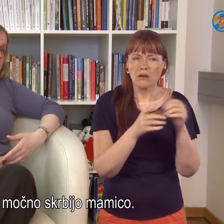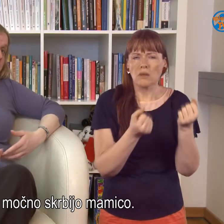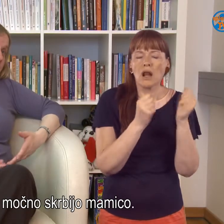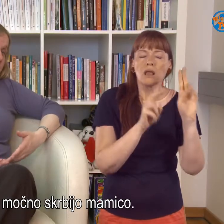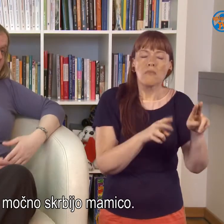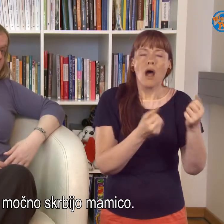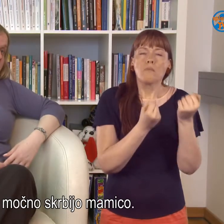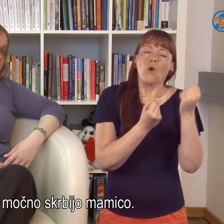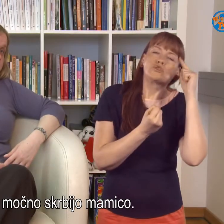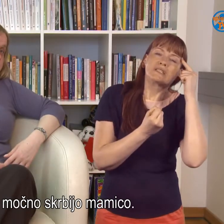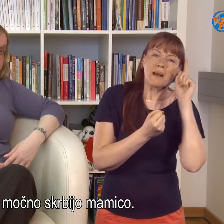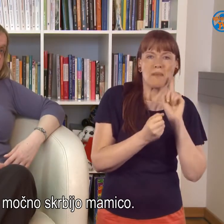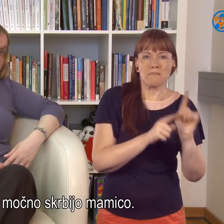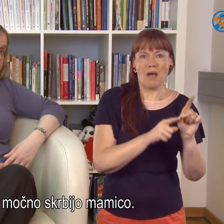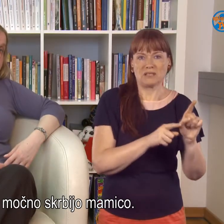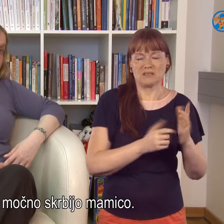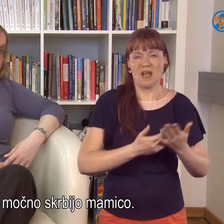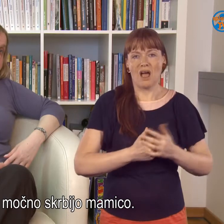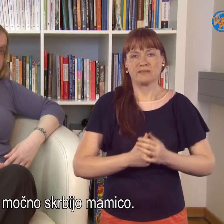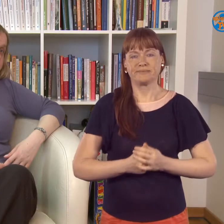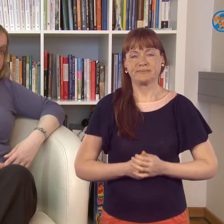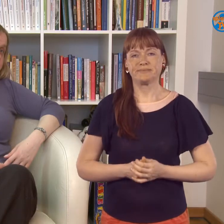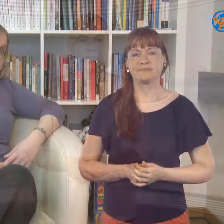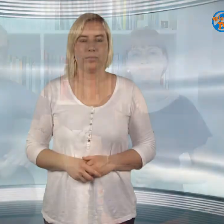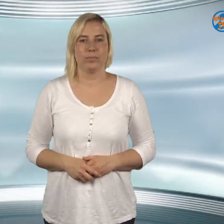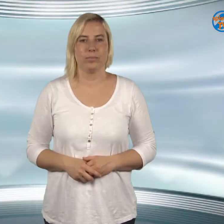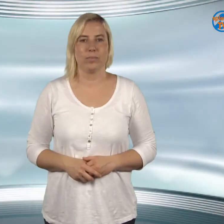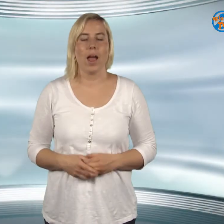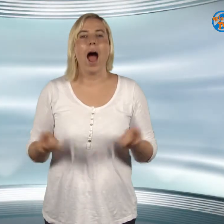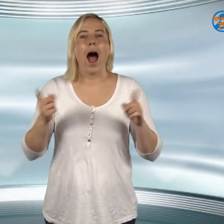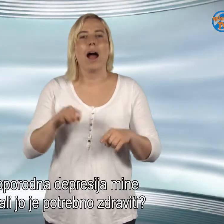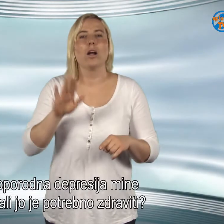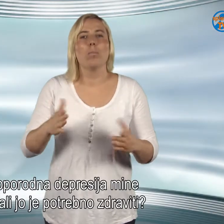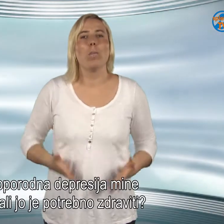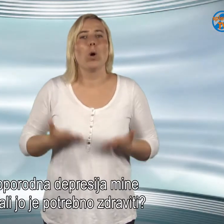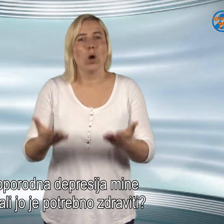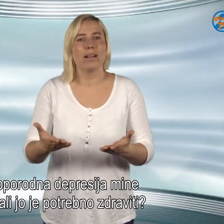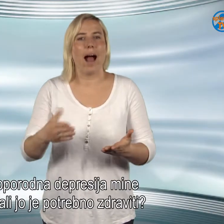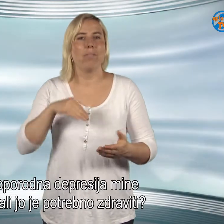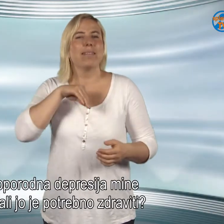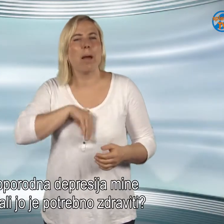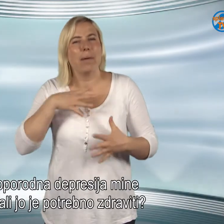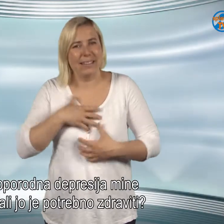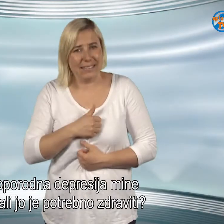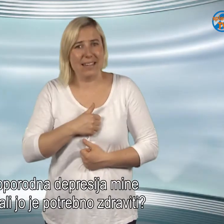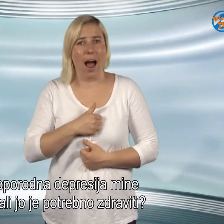močno skrbijo mamico, a ne. Ali poporodna depresija